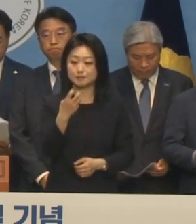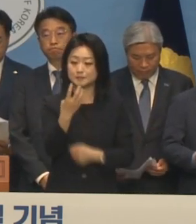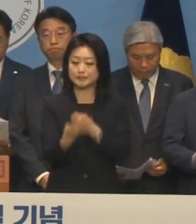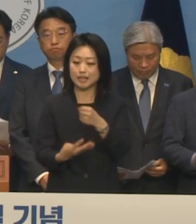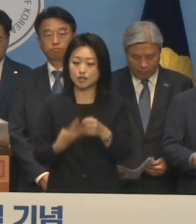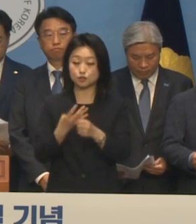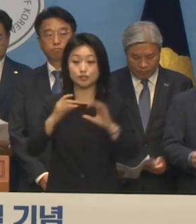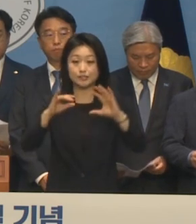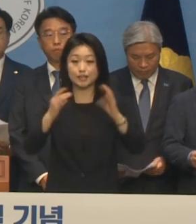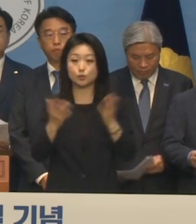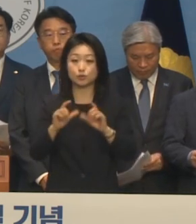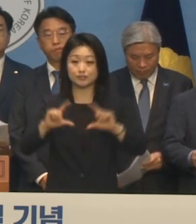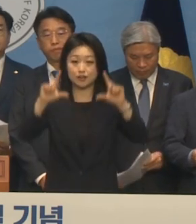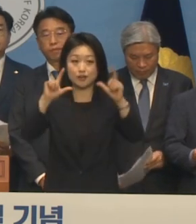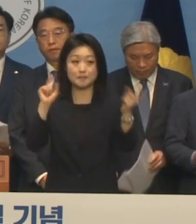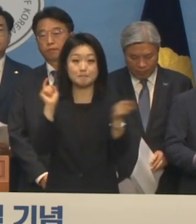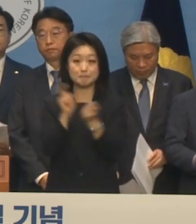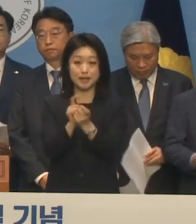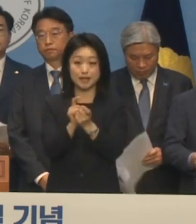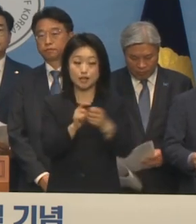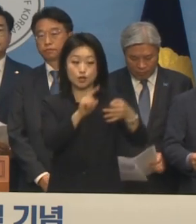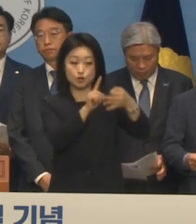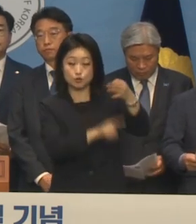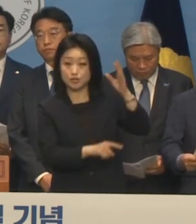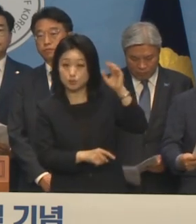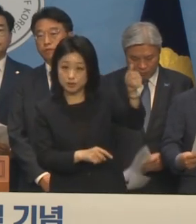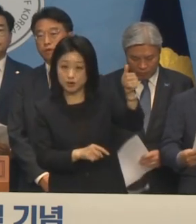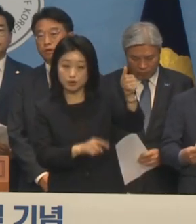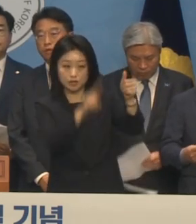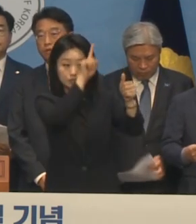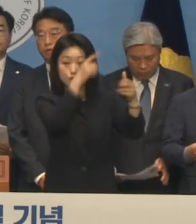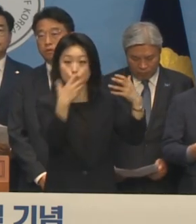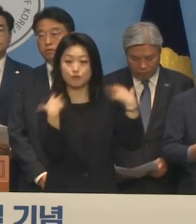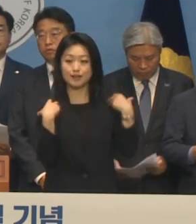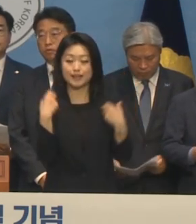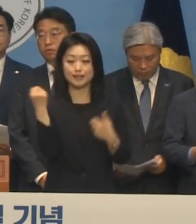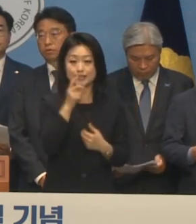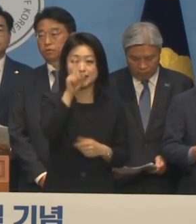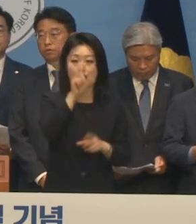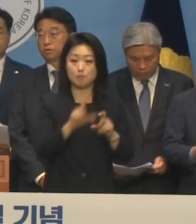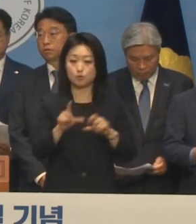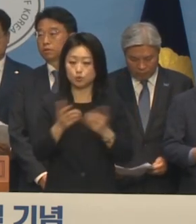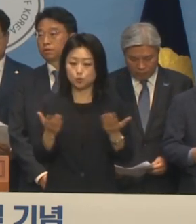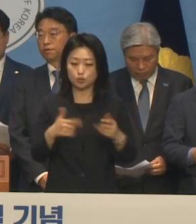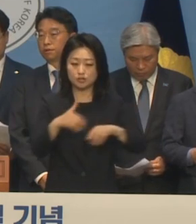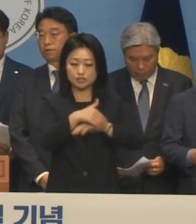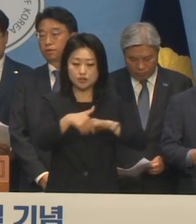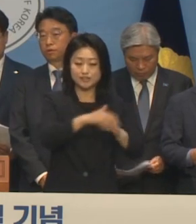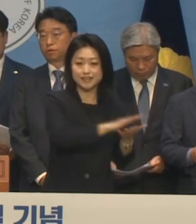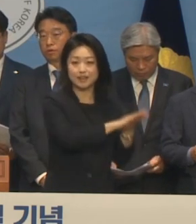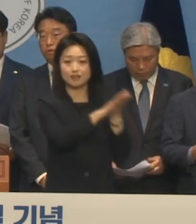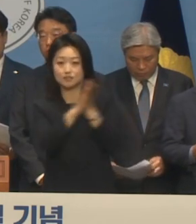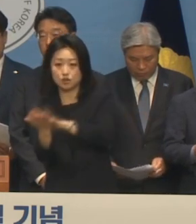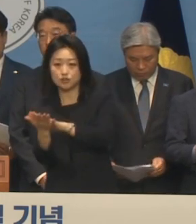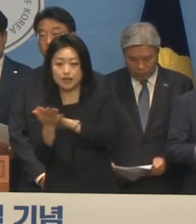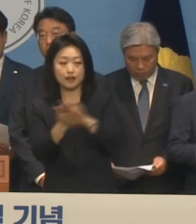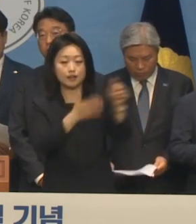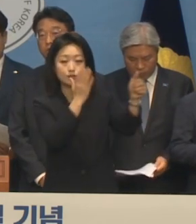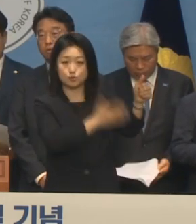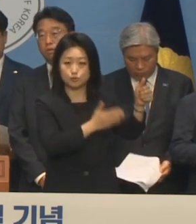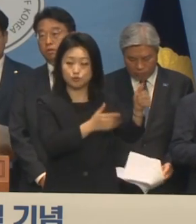제134주년 세계 노동절을 맞아 윤석열 대통령과 정부에 다시 한번 노동정책 기조의 전환을